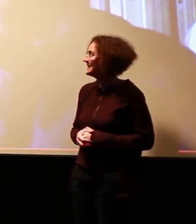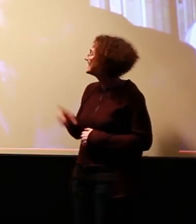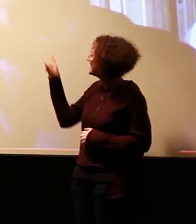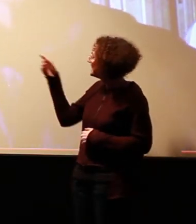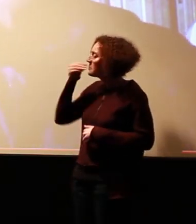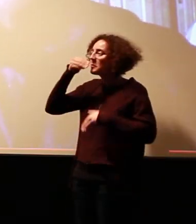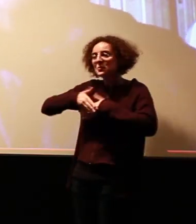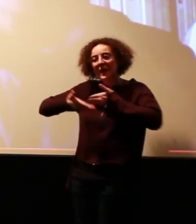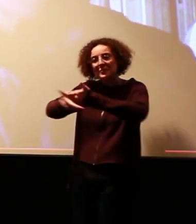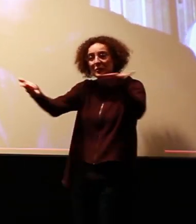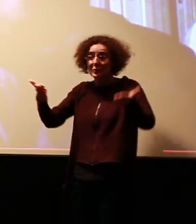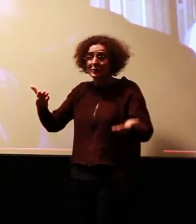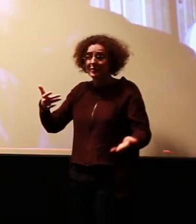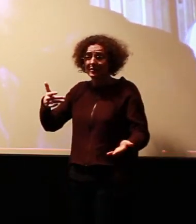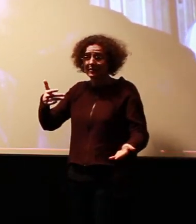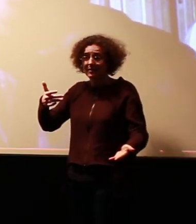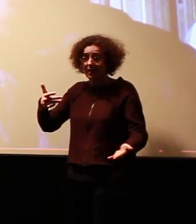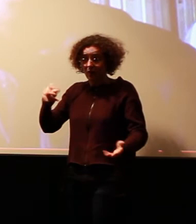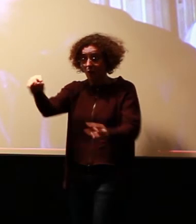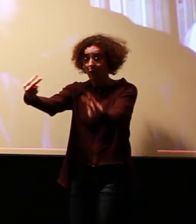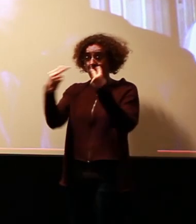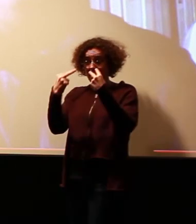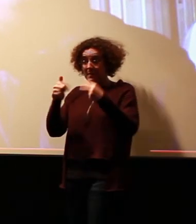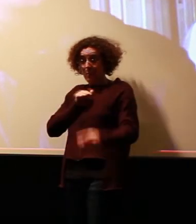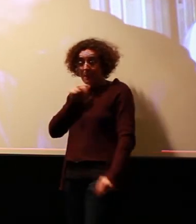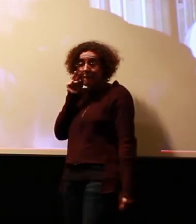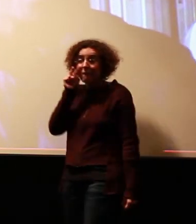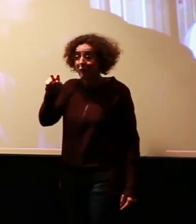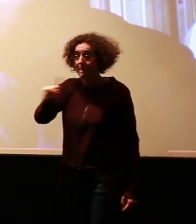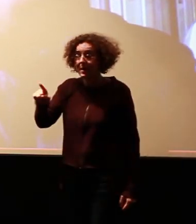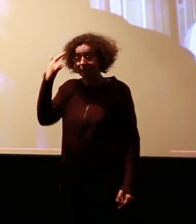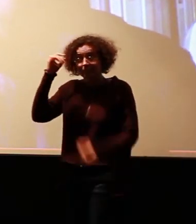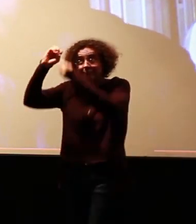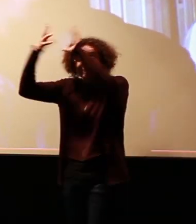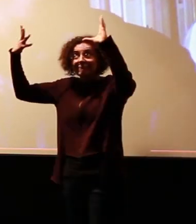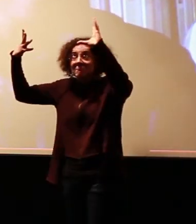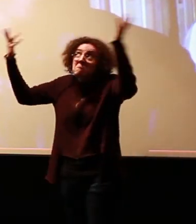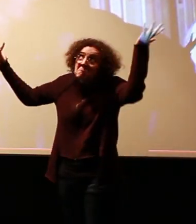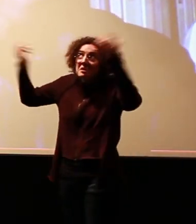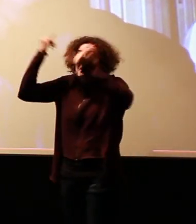Bonsoir à vous tous. Je ne vous vois pas, malheureusement, donc j'imagine simplement.